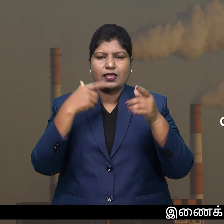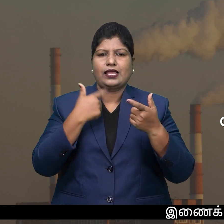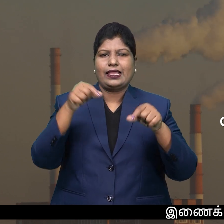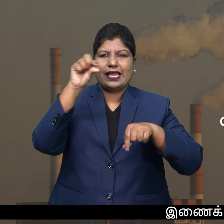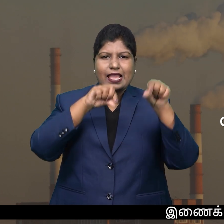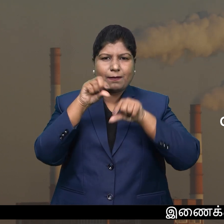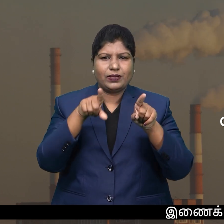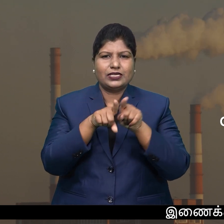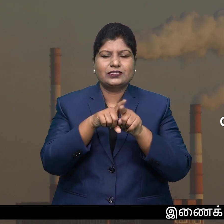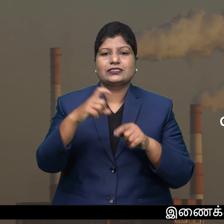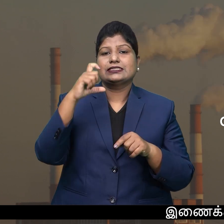இணைக்கப்பட்டுள்ளது.